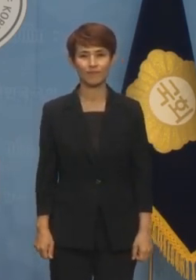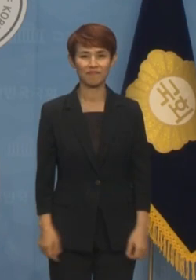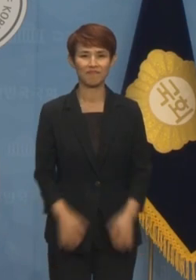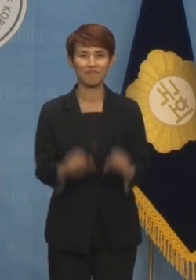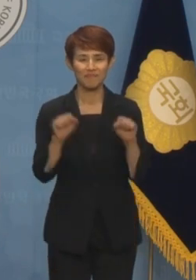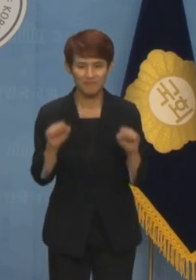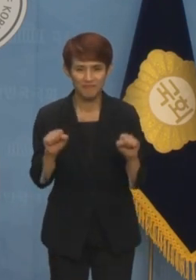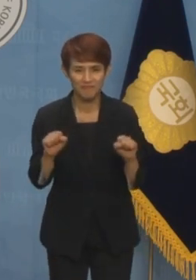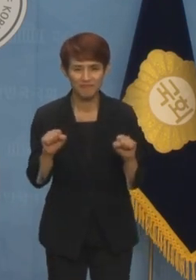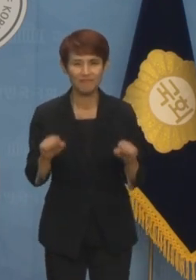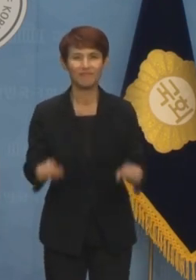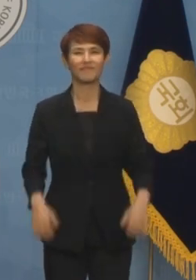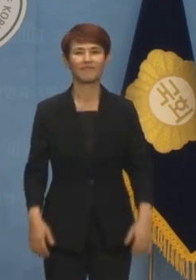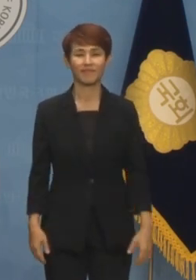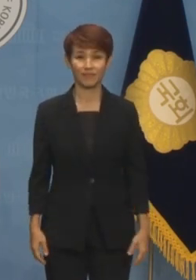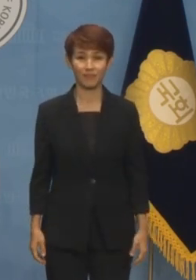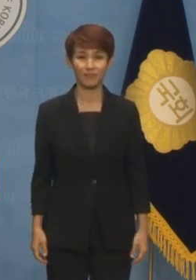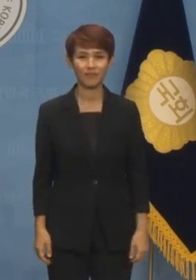안녕하십니까.